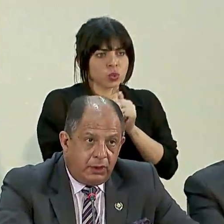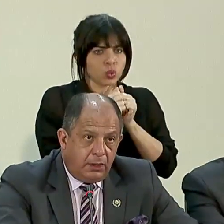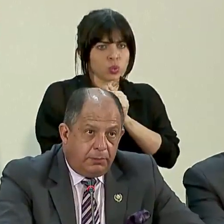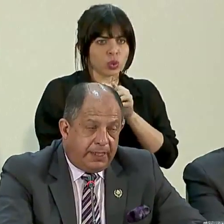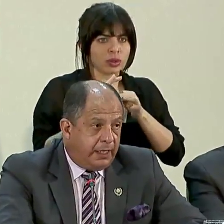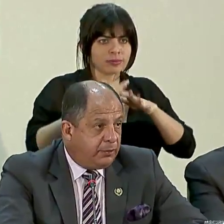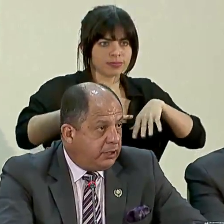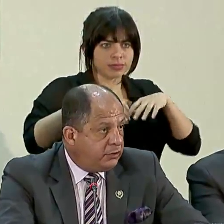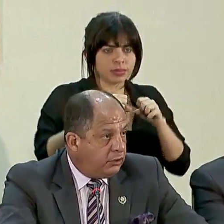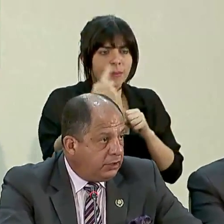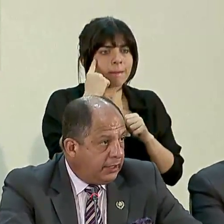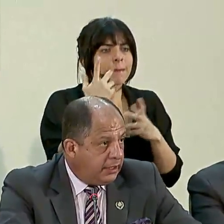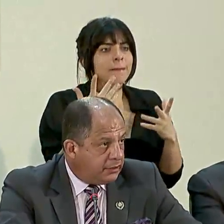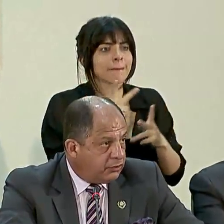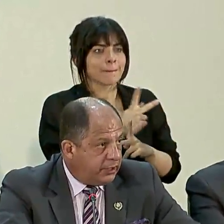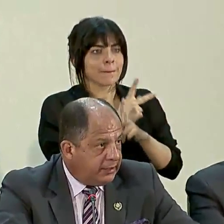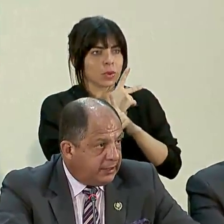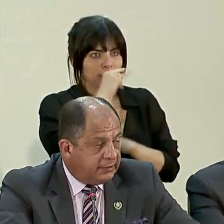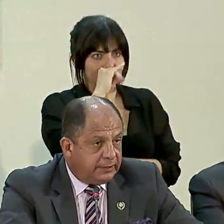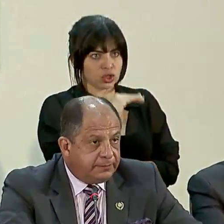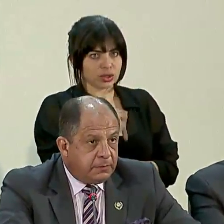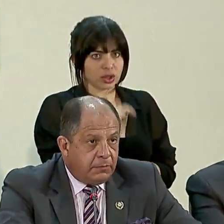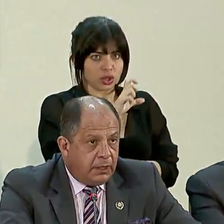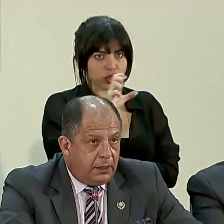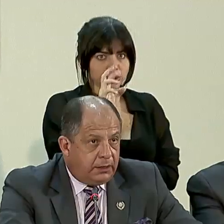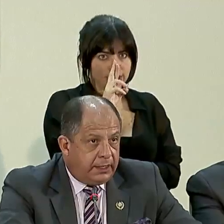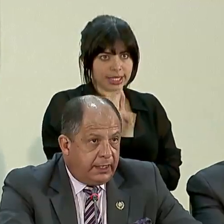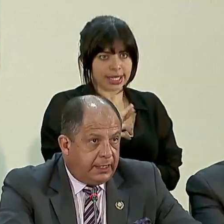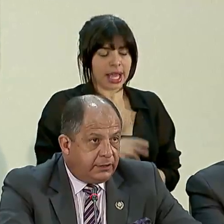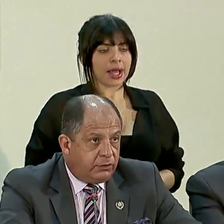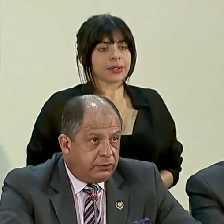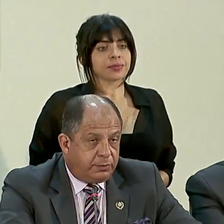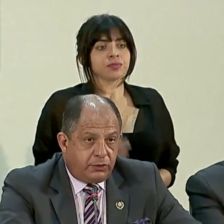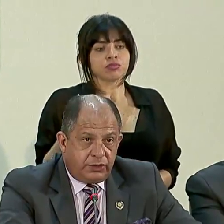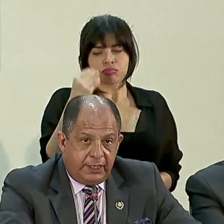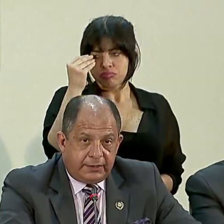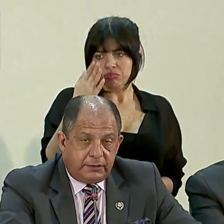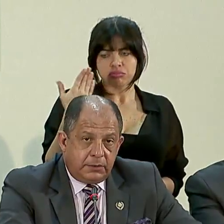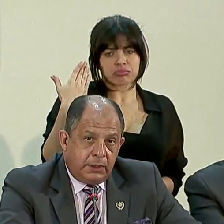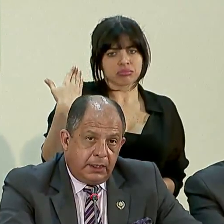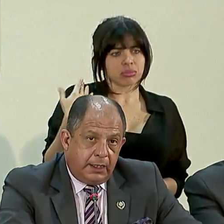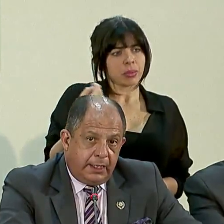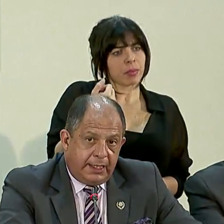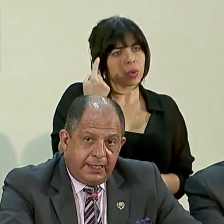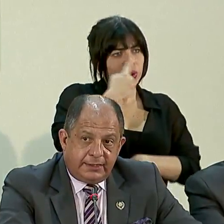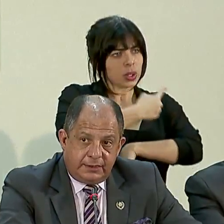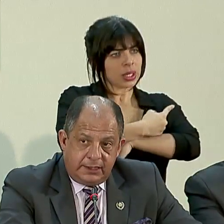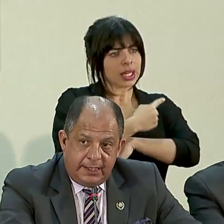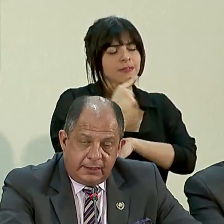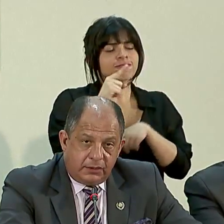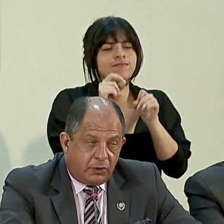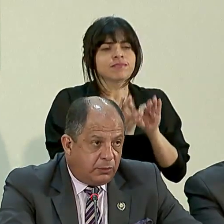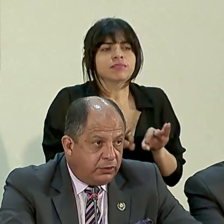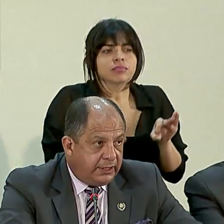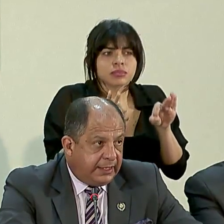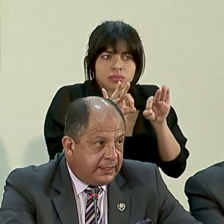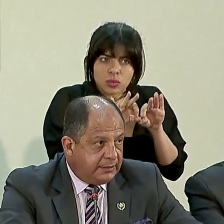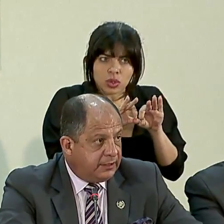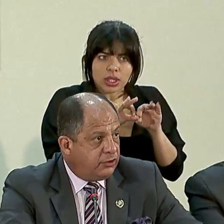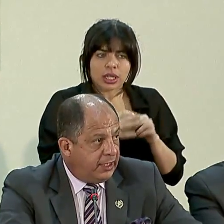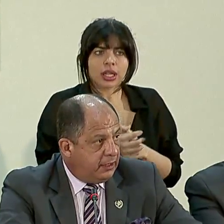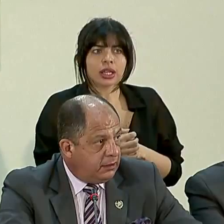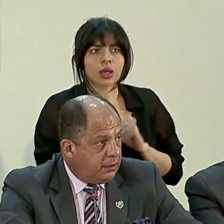asumido para la protección de la niñez costarricense. Indiqué hace unos pocos días que era esencial que como